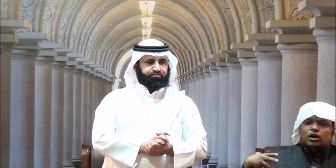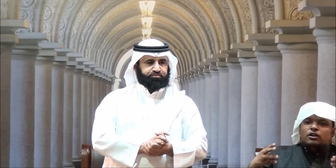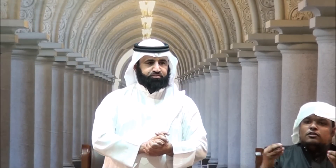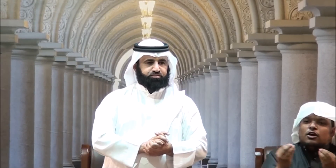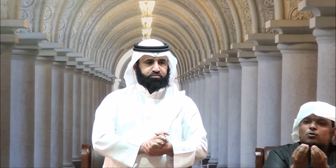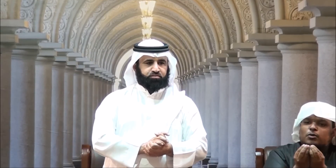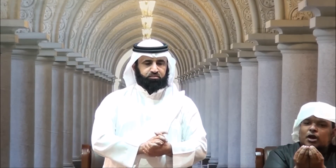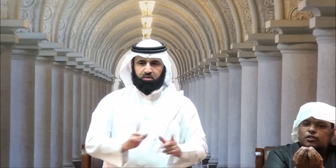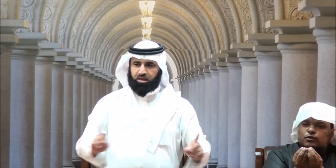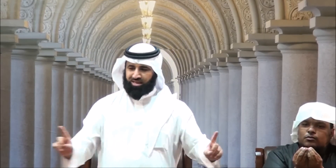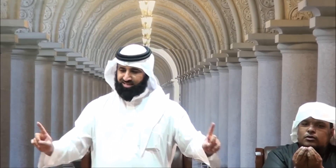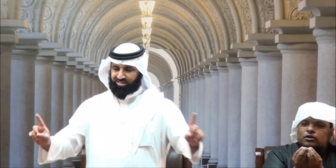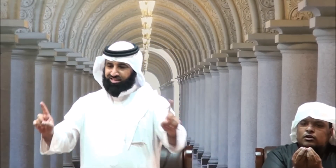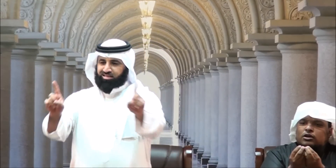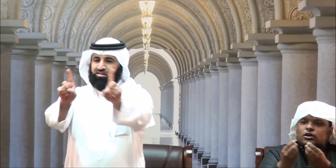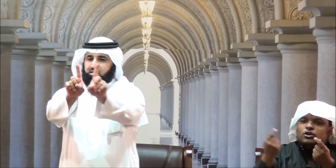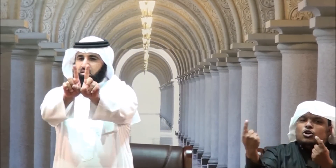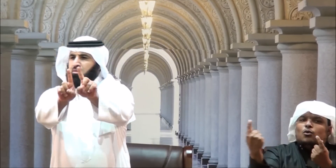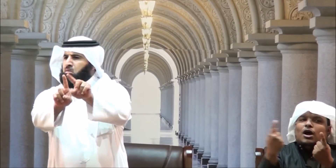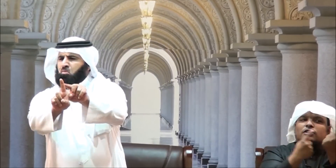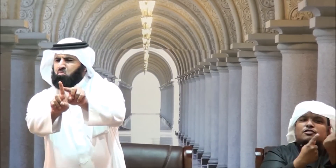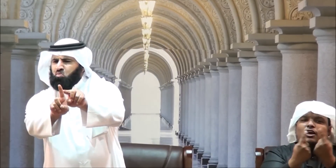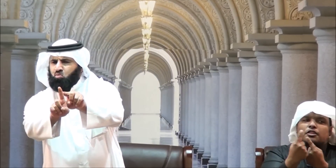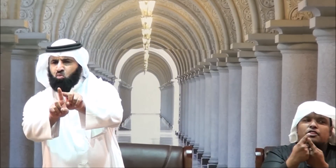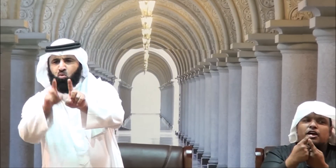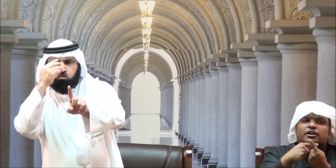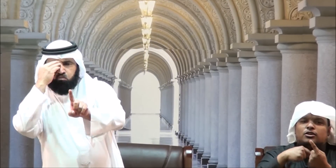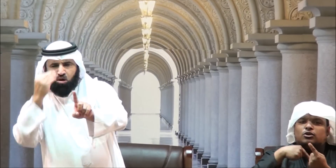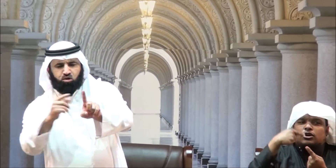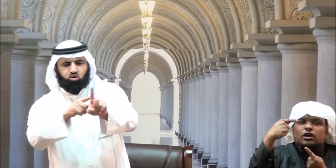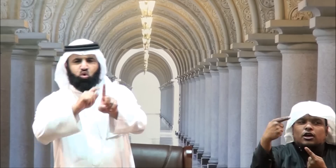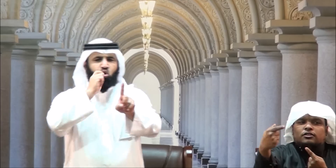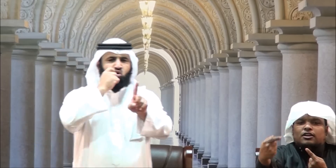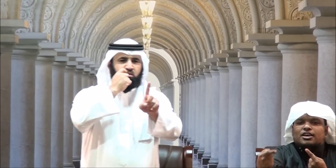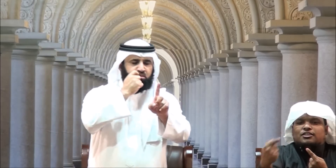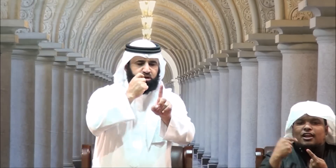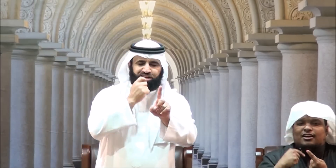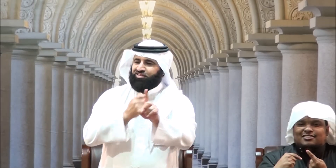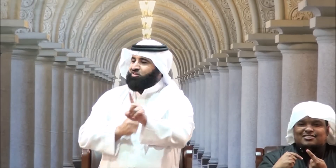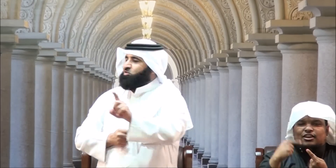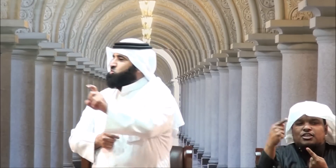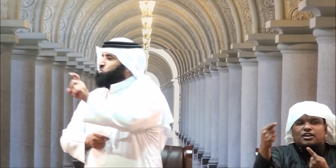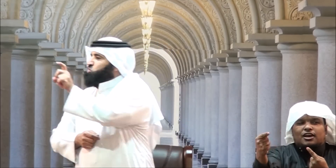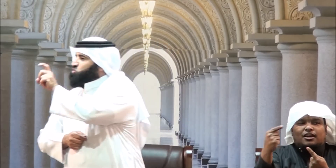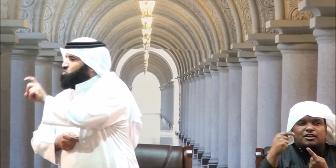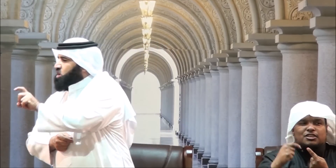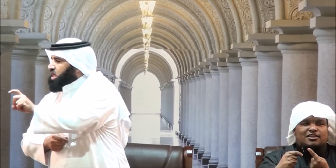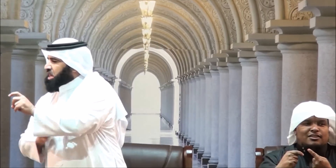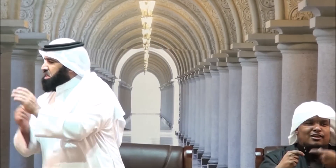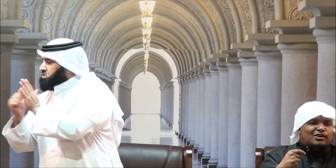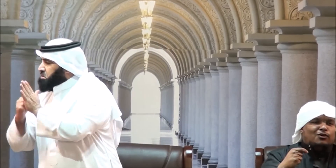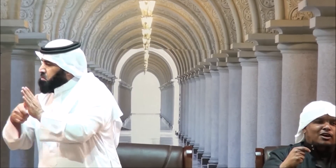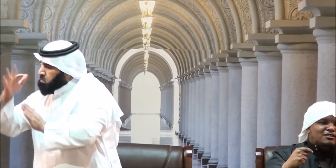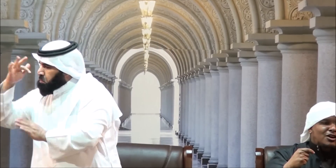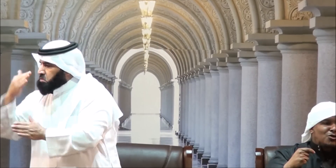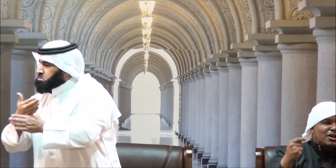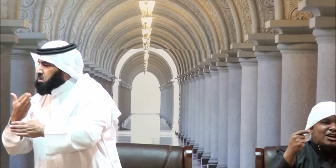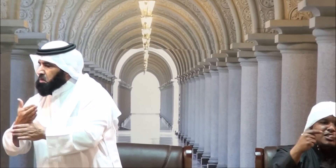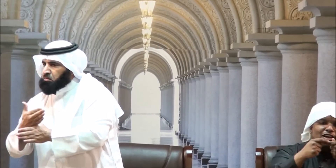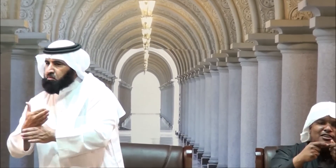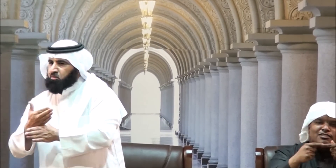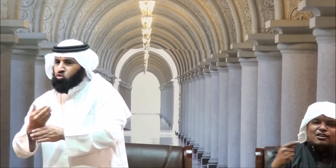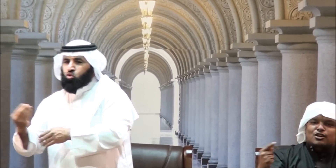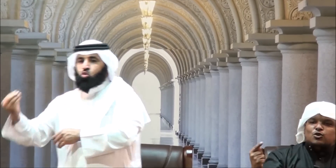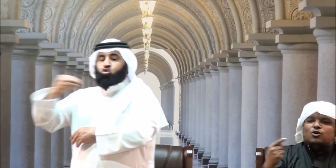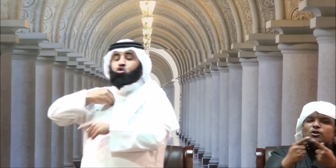ثم التقوا ببعضهم كل واحد يسأل الثاني أنت ليش طلعت؟ إيش اللي أخرجك؟ وأنت يا عمر